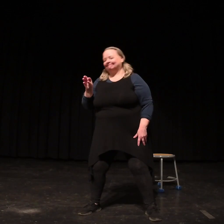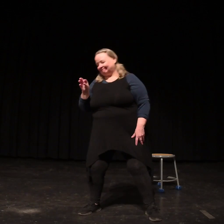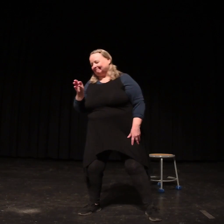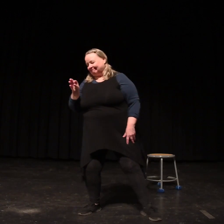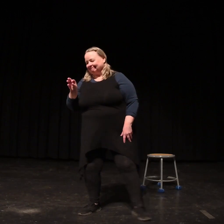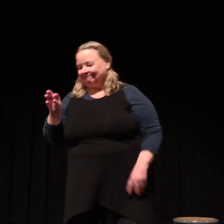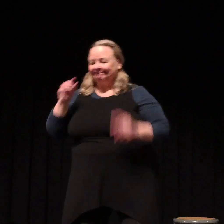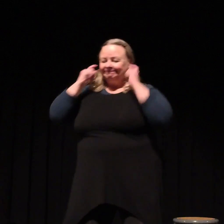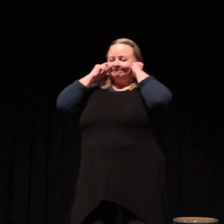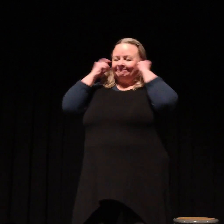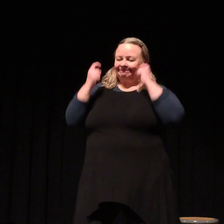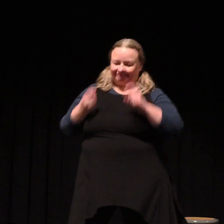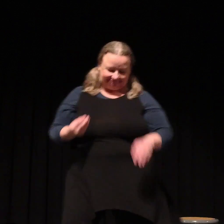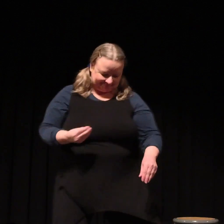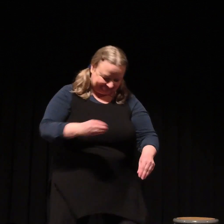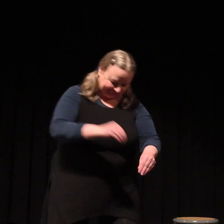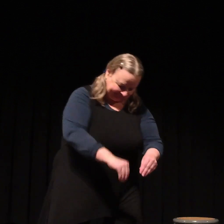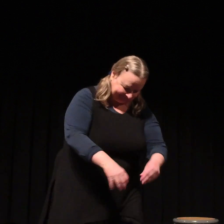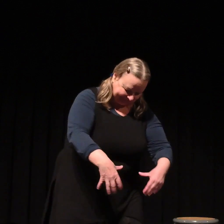Ah.